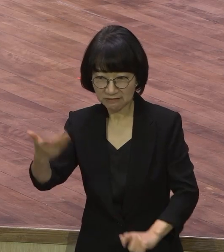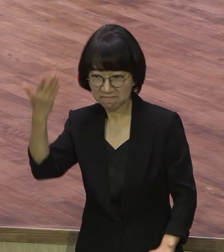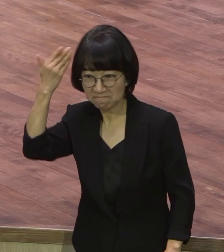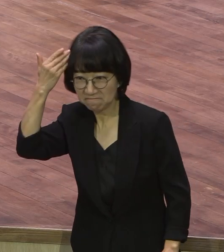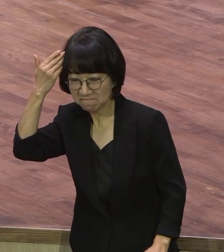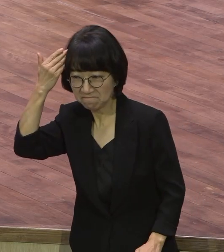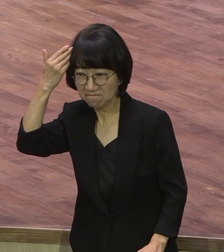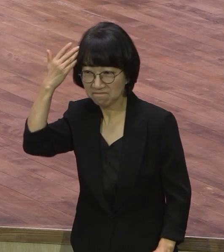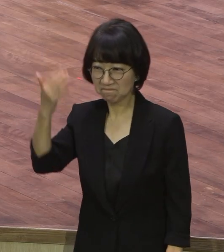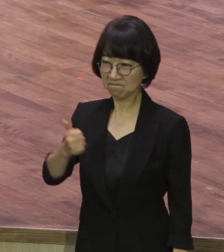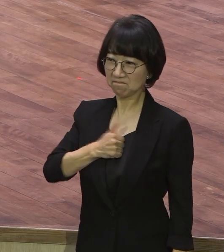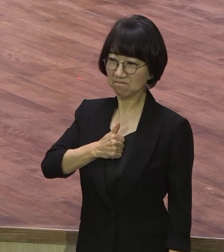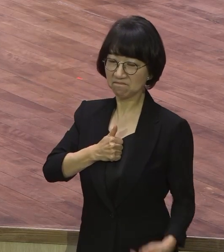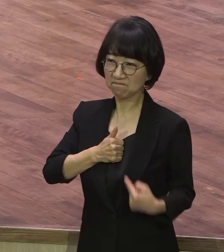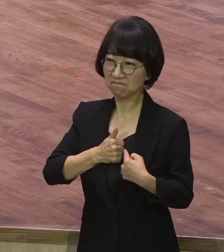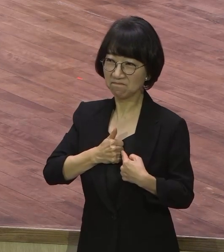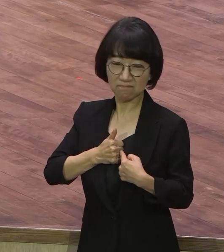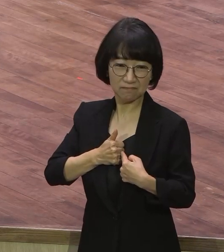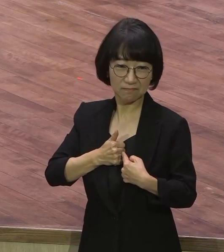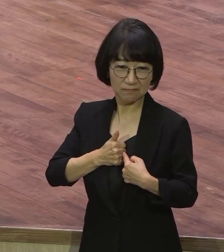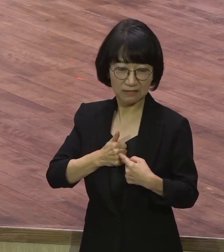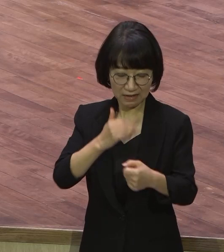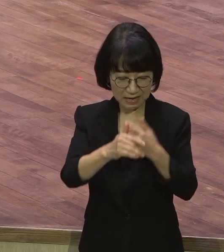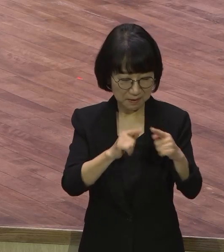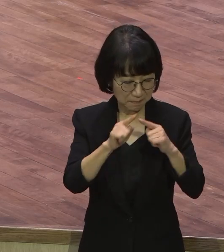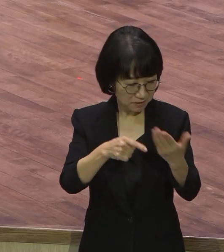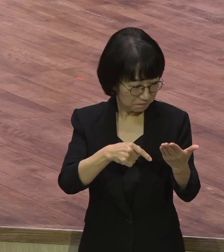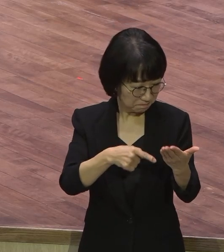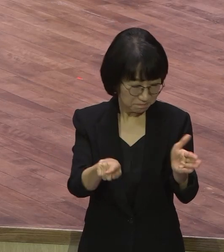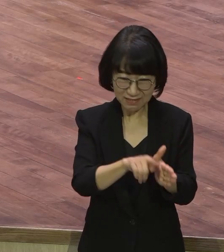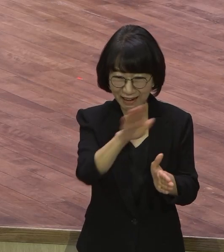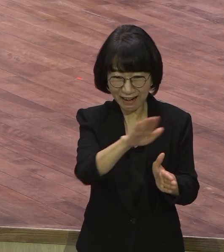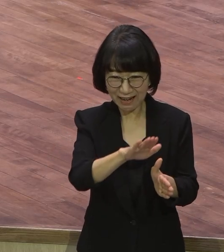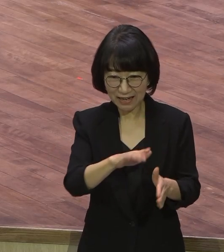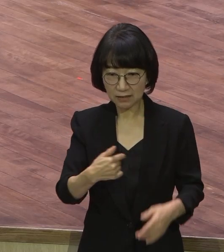빠져가요. 못 빠져나와. 말씀을 그대로 팍팍팍 받지는 못해.